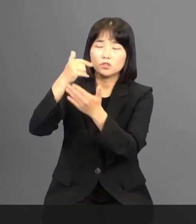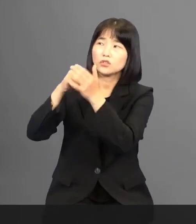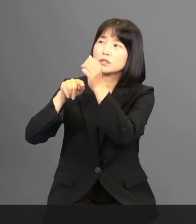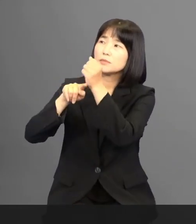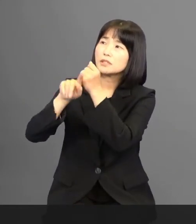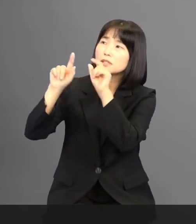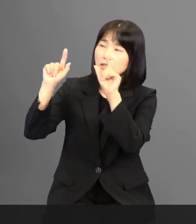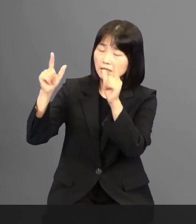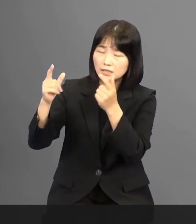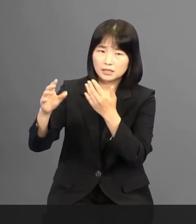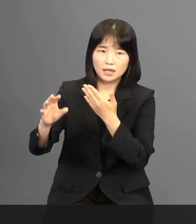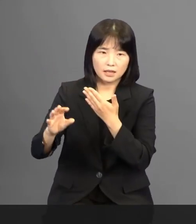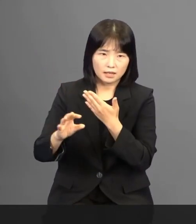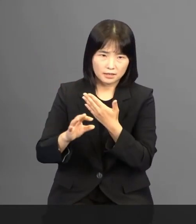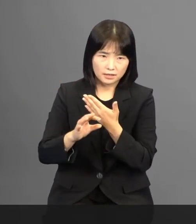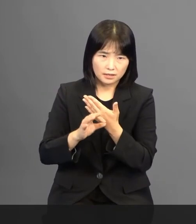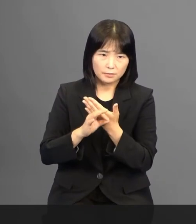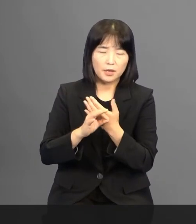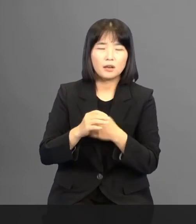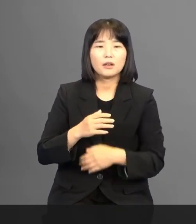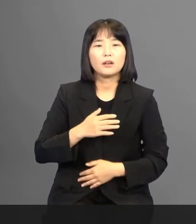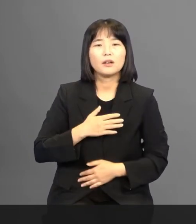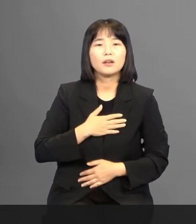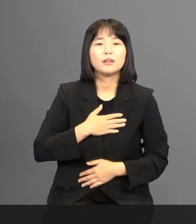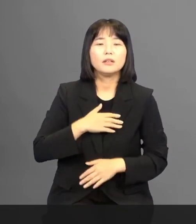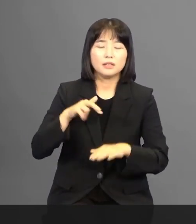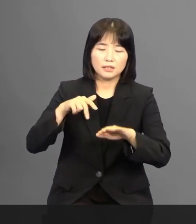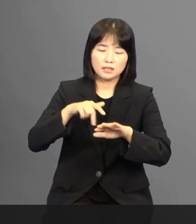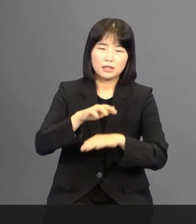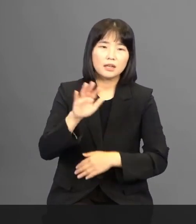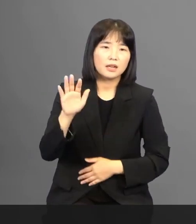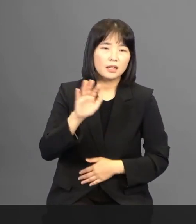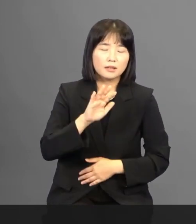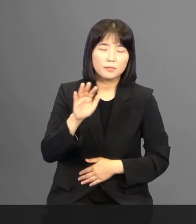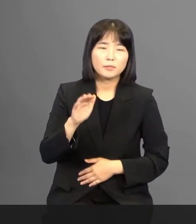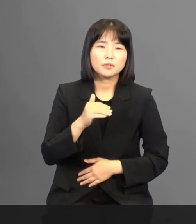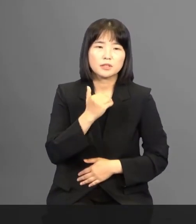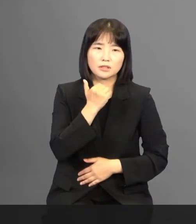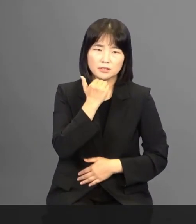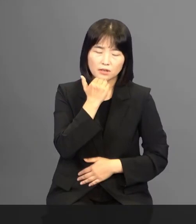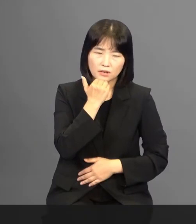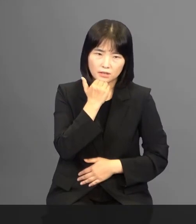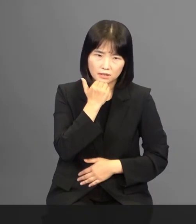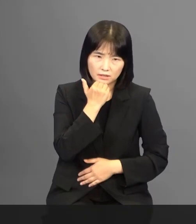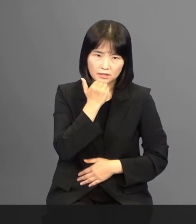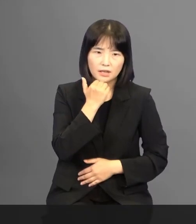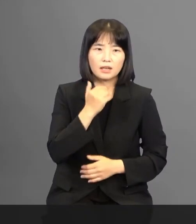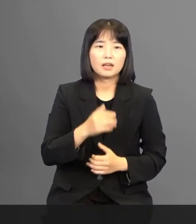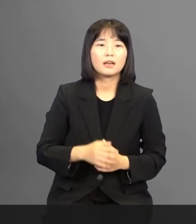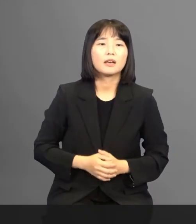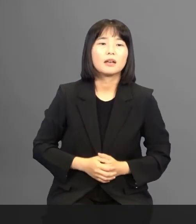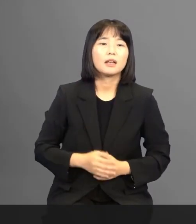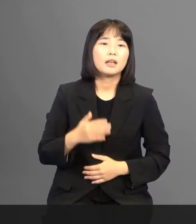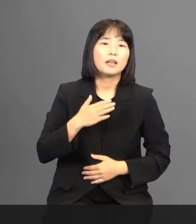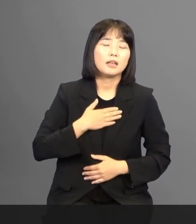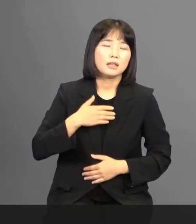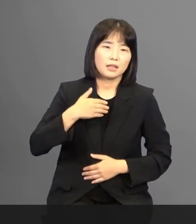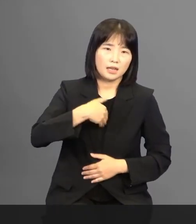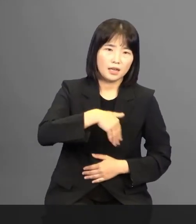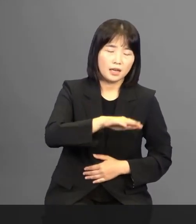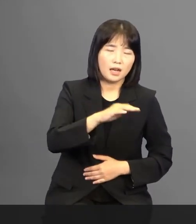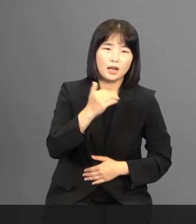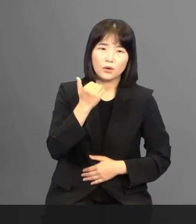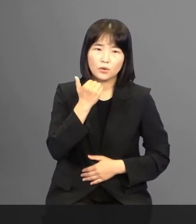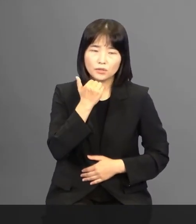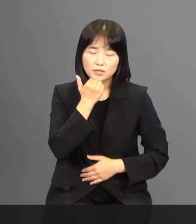나아가리라. 주님 뜻이 아니면 내가 멈춰서리다.